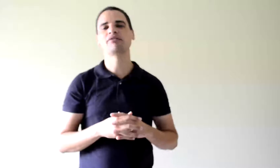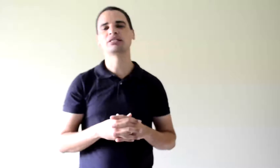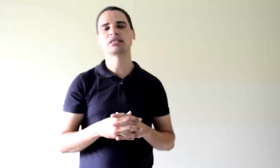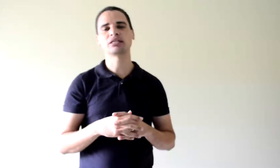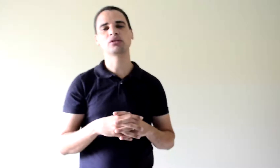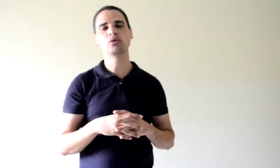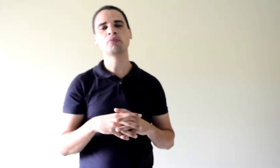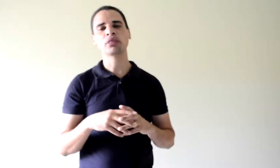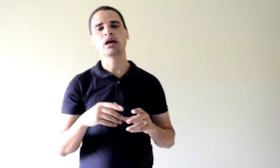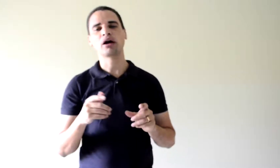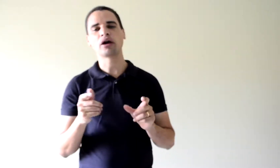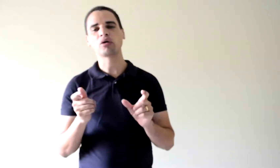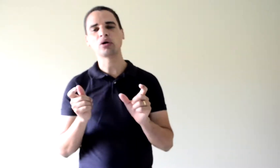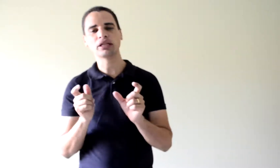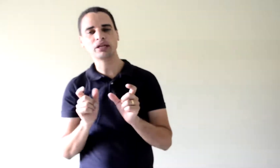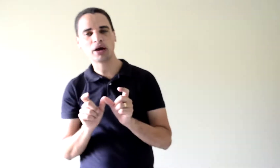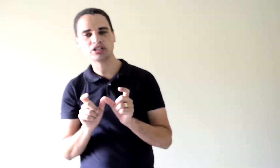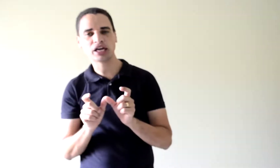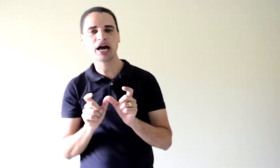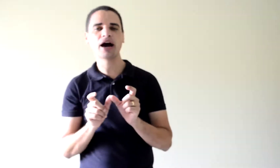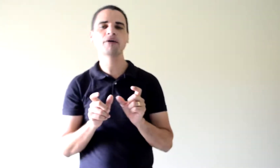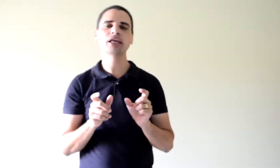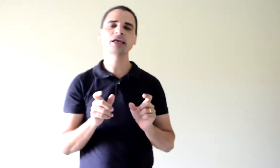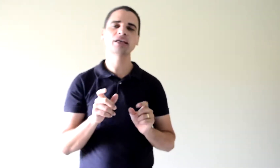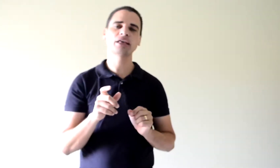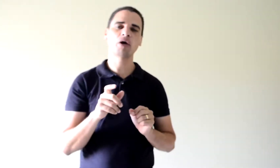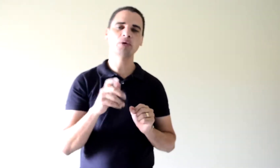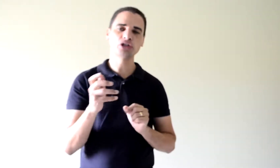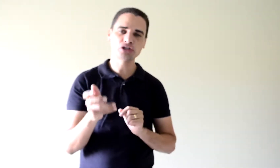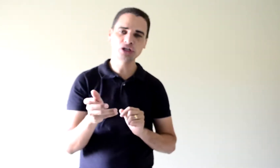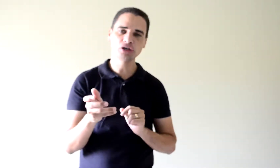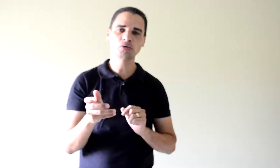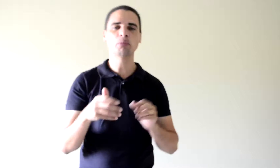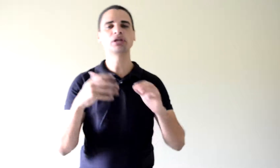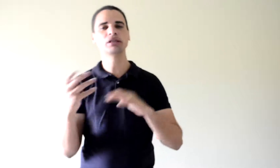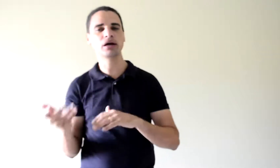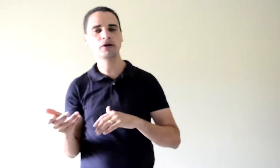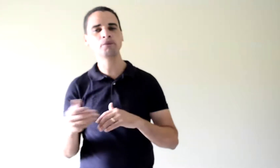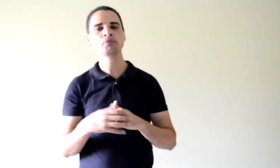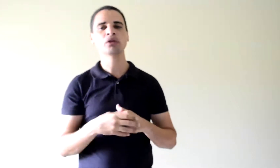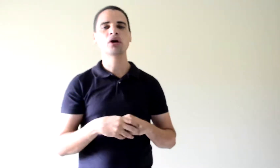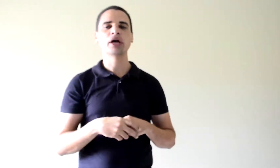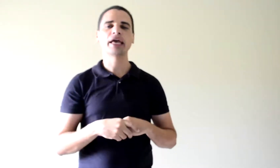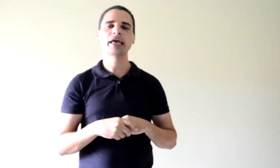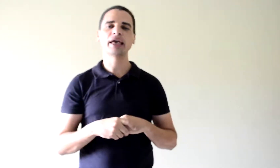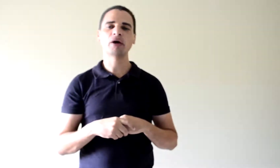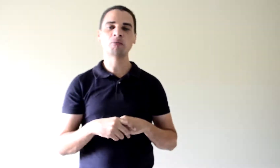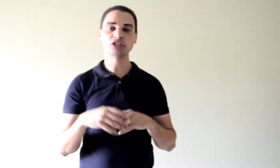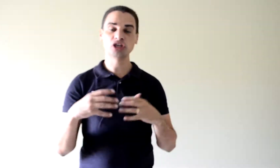palavras, sendo colocando ali um radical, né, que é o bonitinho, o bonitão, um